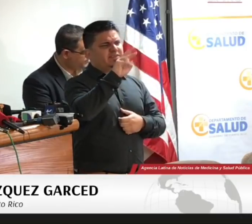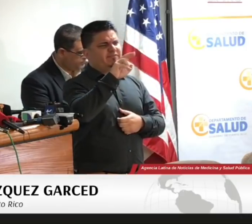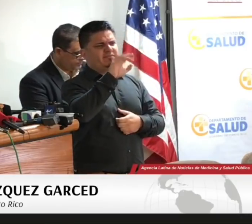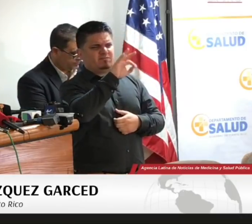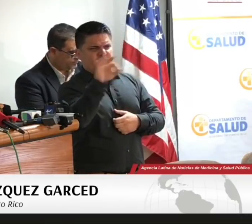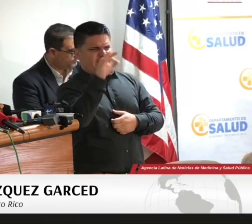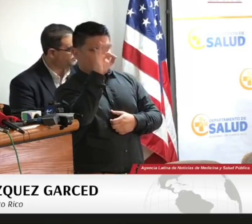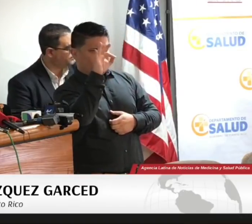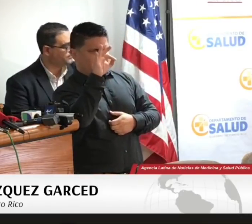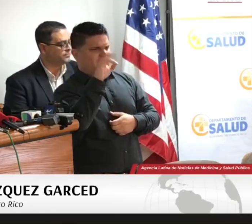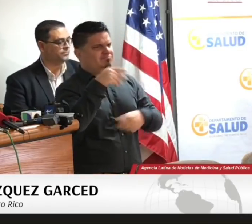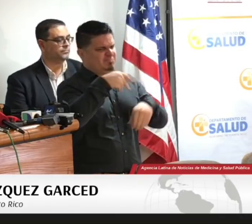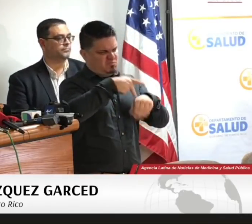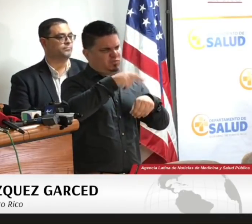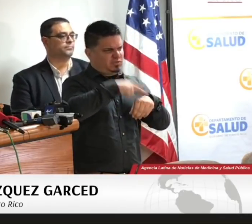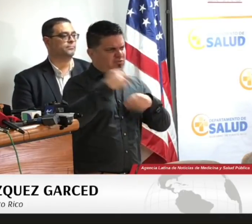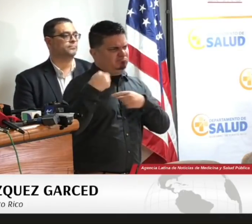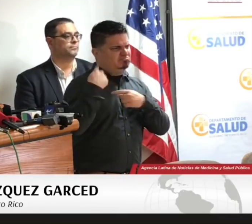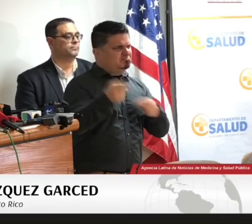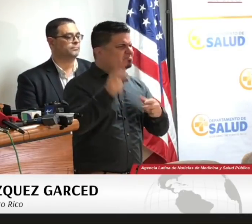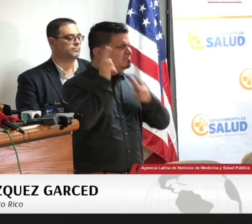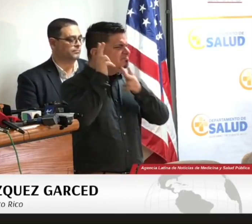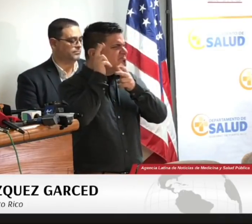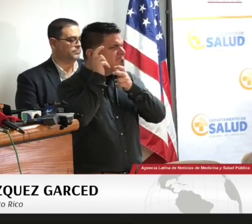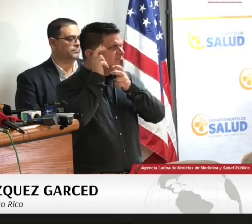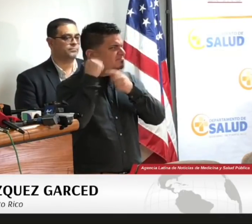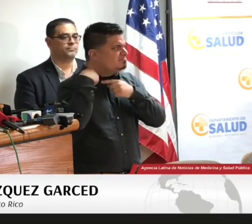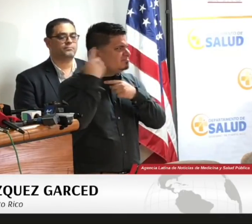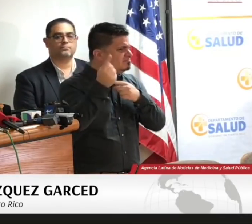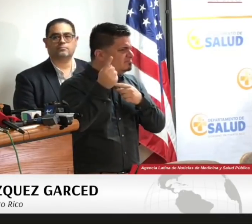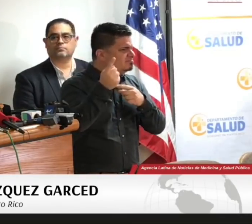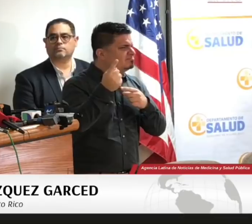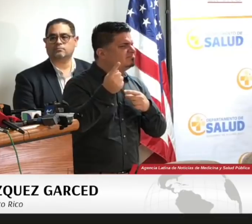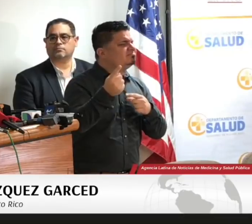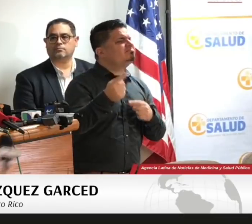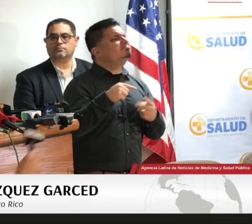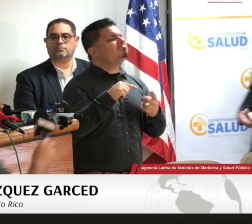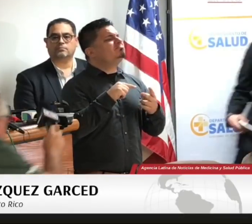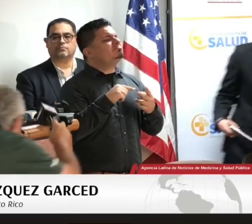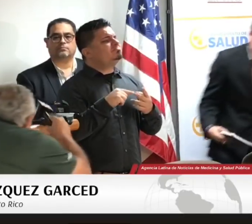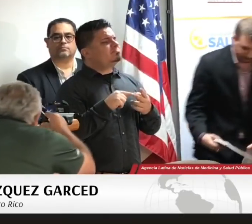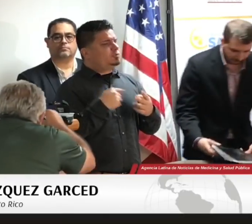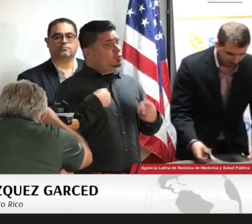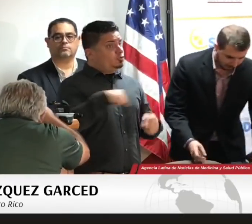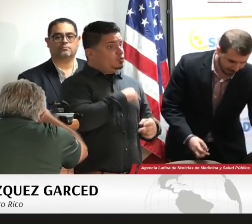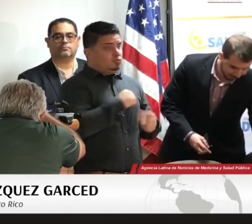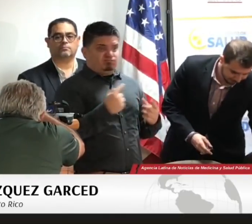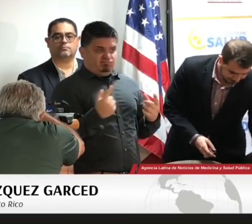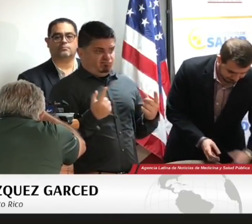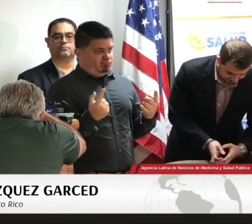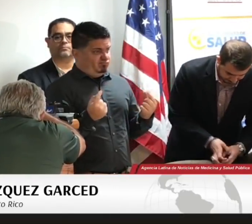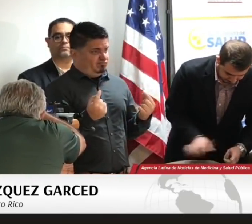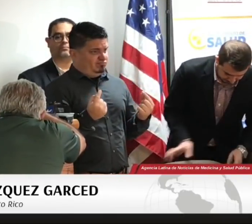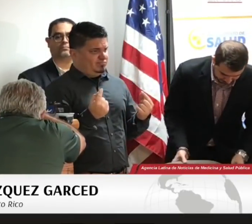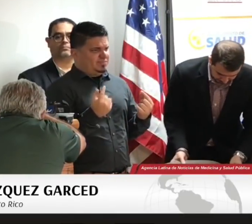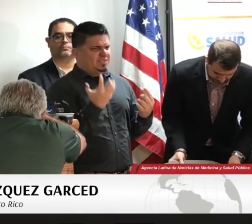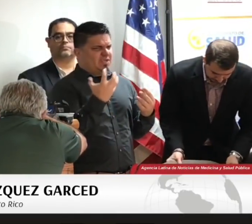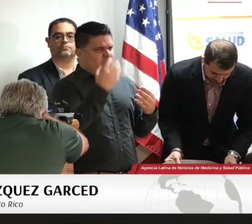venido obteniendo esta información por los pasados días, hemos querido, además,